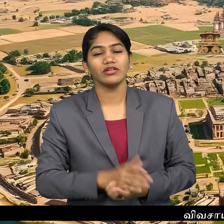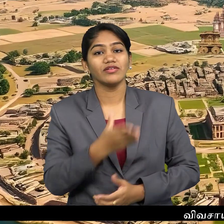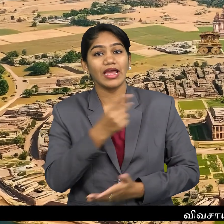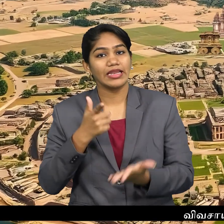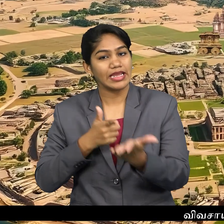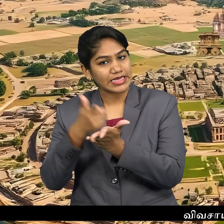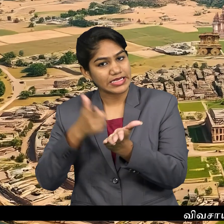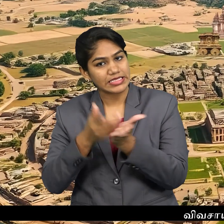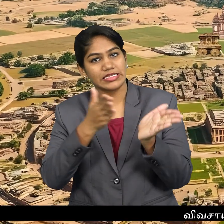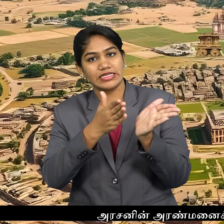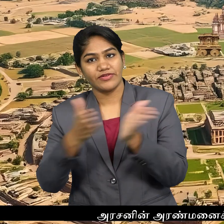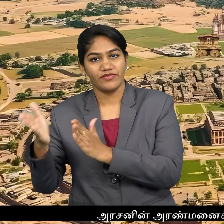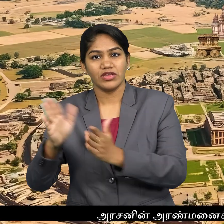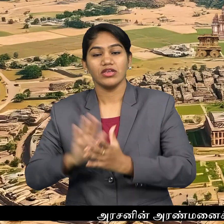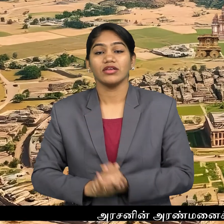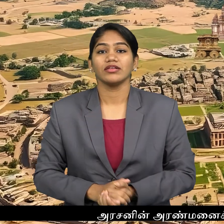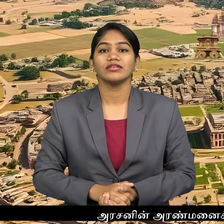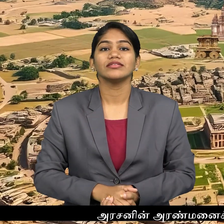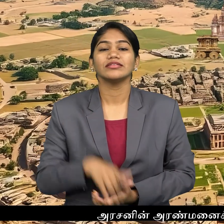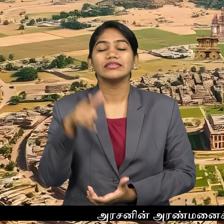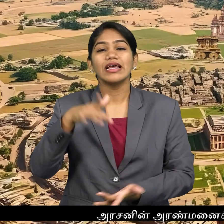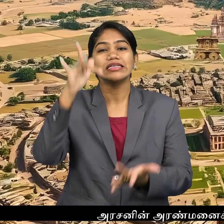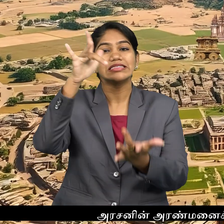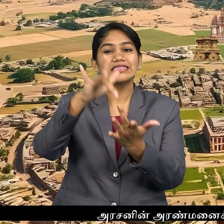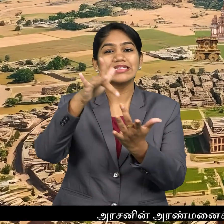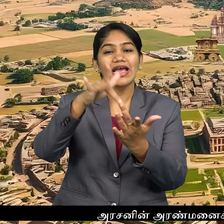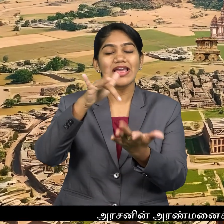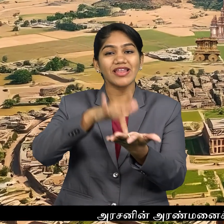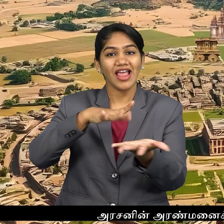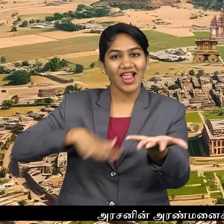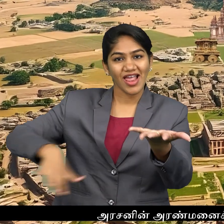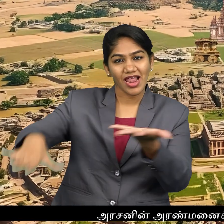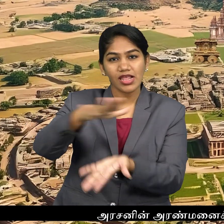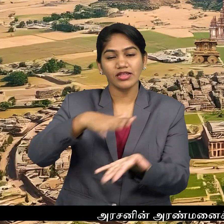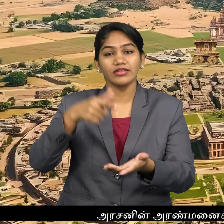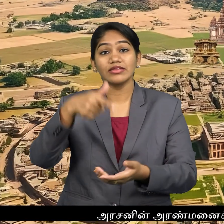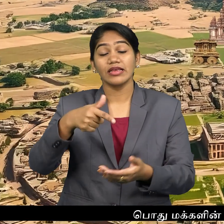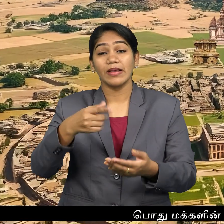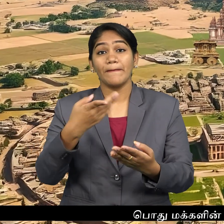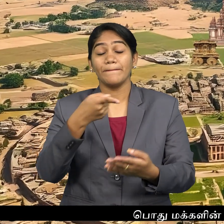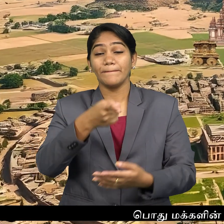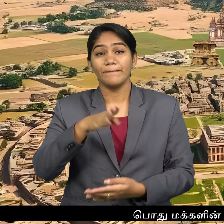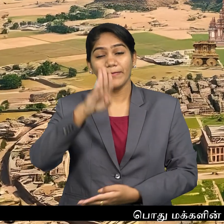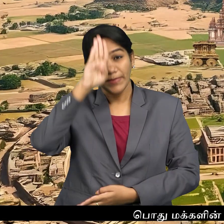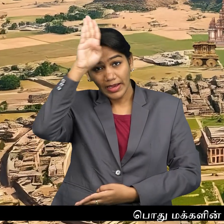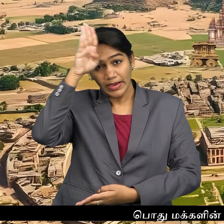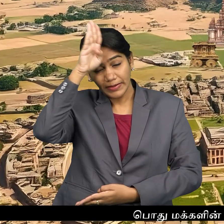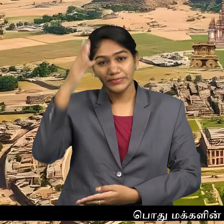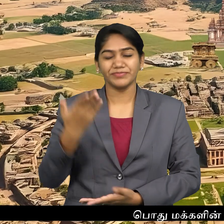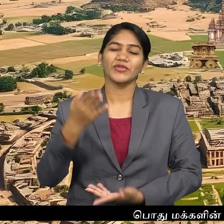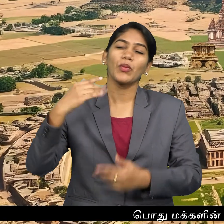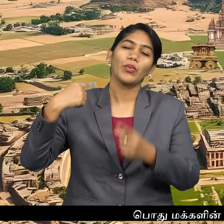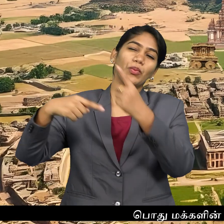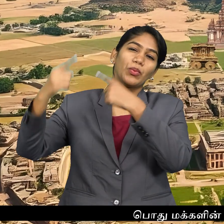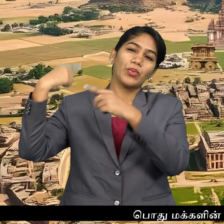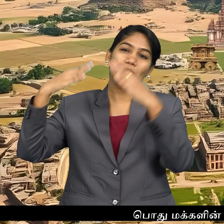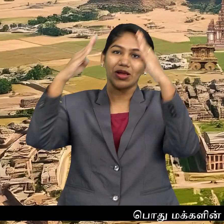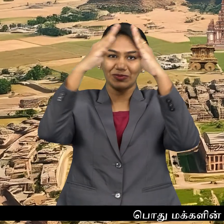விவசாய நிலங்கள், அரசனின் அரண்மனைக்கான மைய பகுதி மற்றும் பொது மக்களின் குடியிருப்புகள்